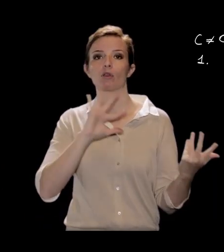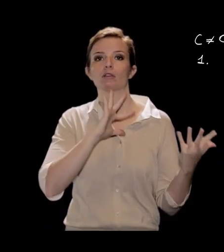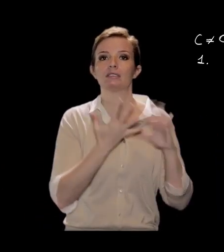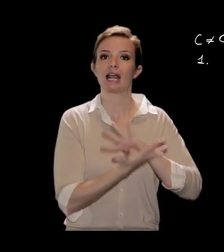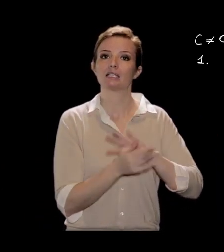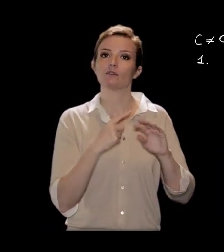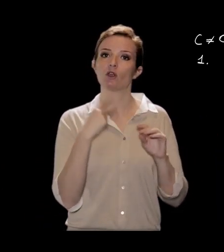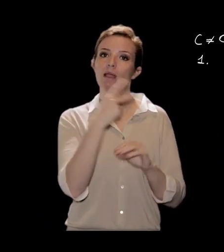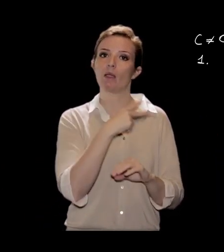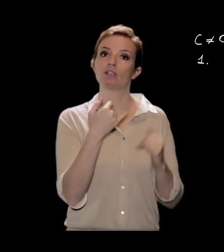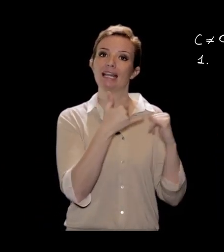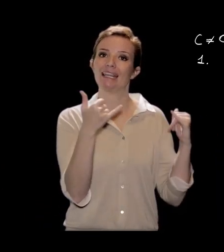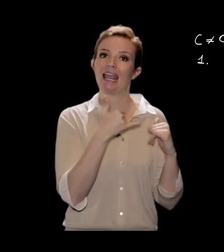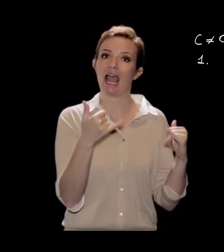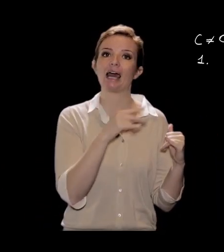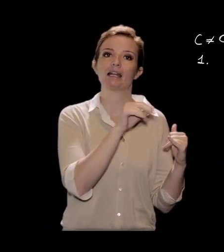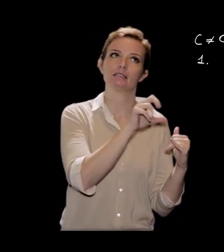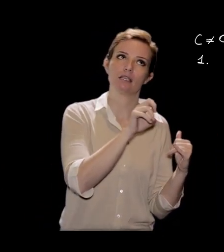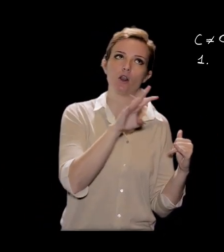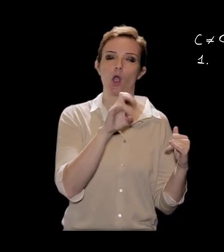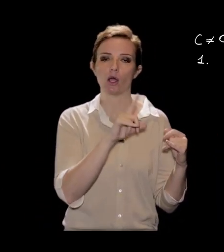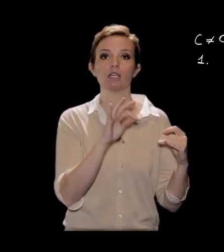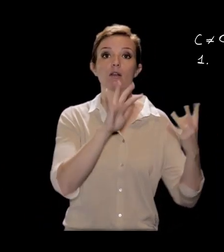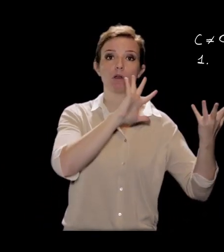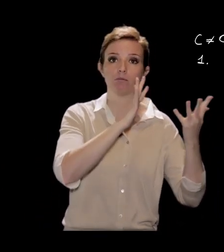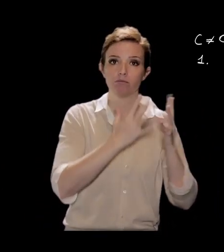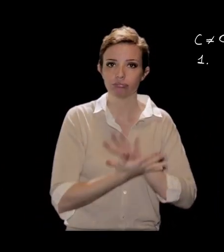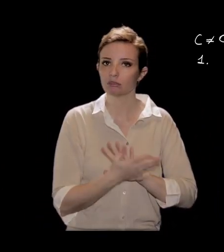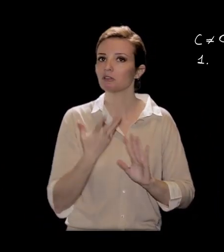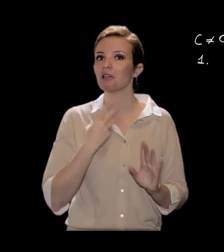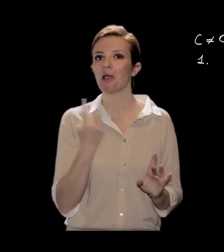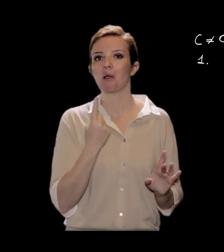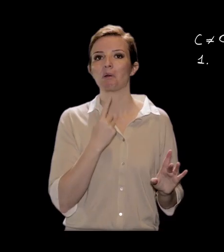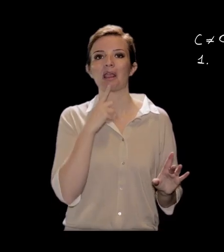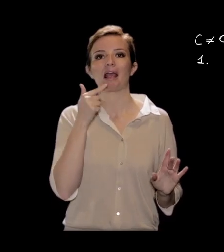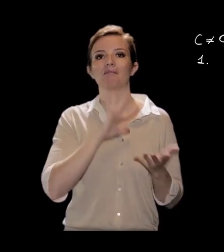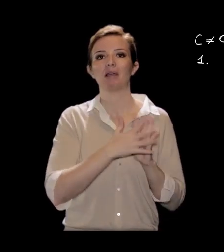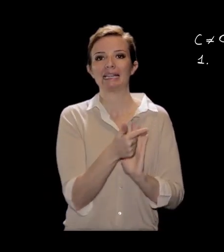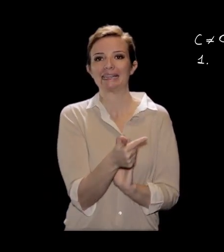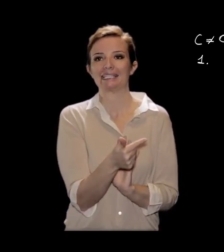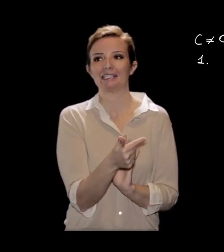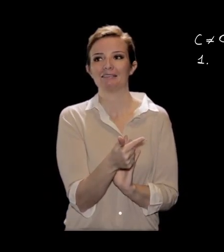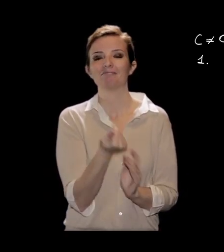in seno e coseno in un'equazione dove compare esclusivamente t e quindi in un'equazione algebrica.